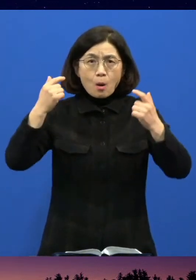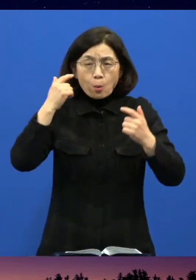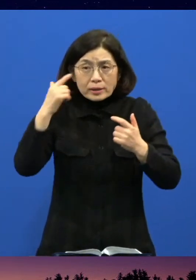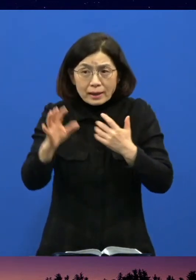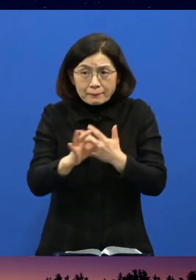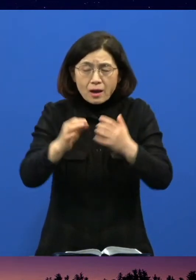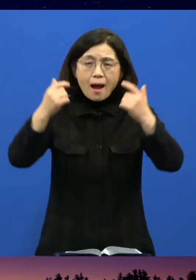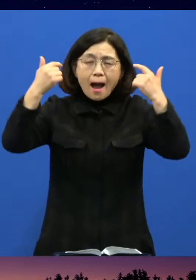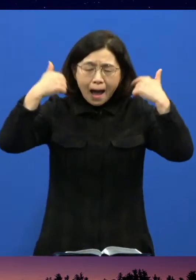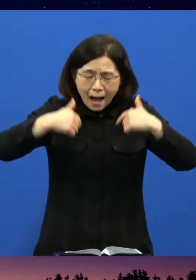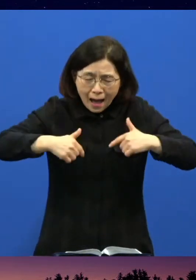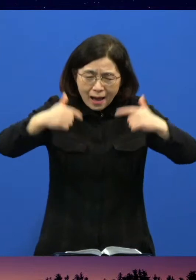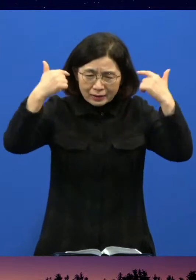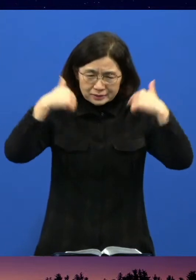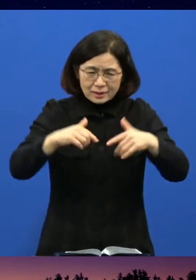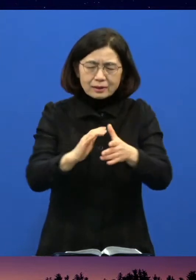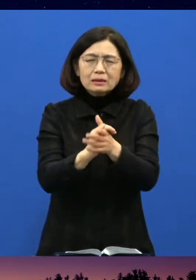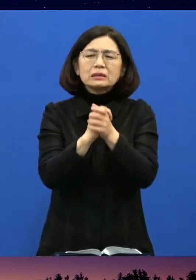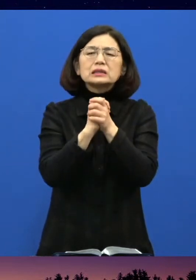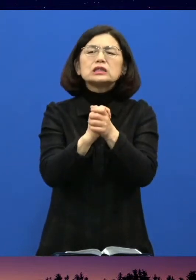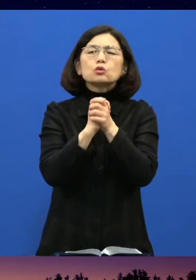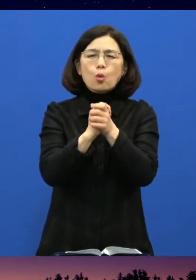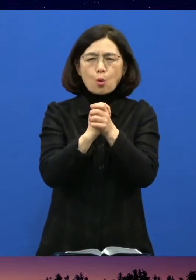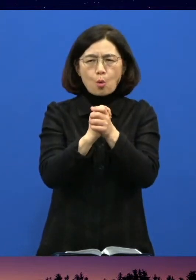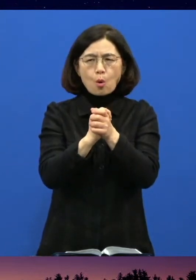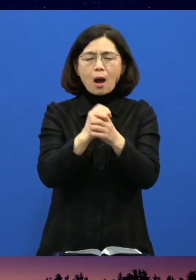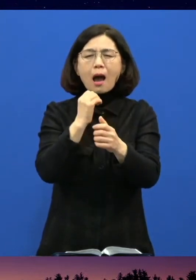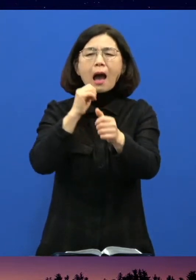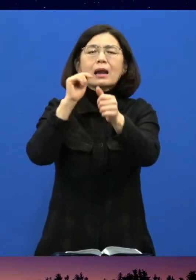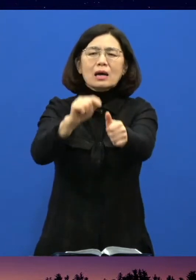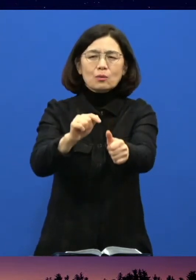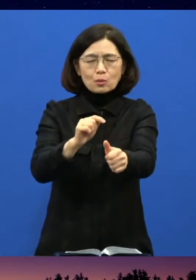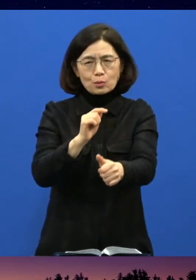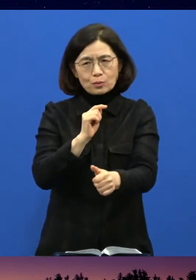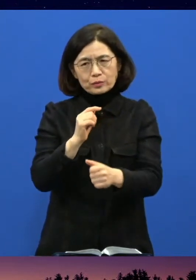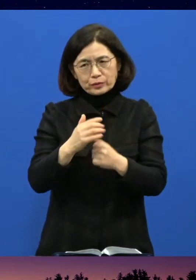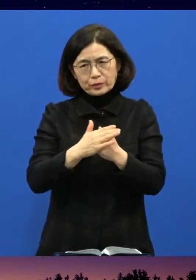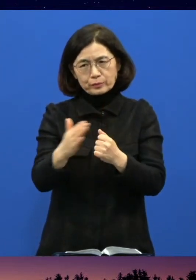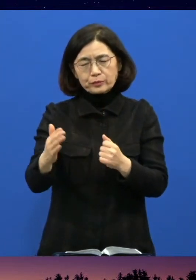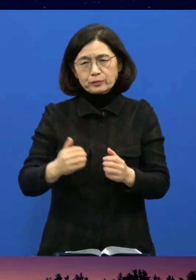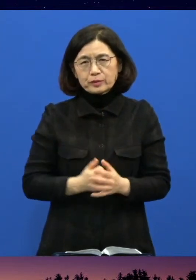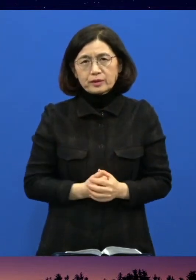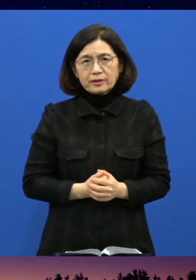이것은 기도의 응답의 유무와 상관없는 우리의 태도를 가르치는 거거든요.